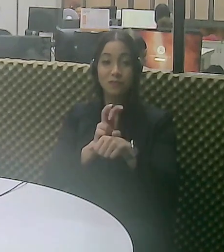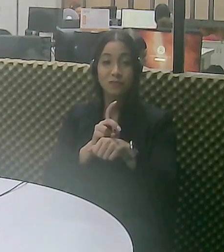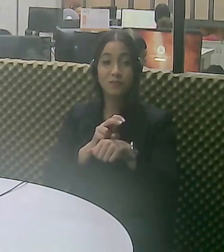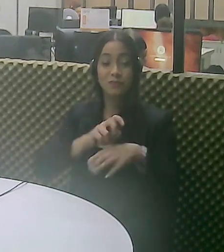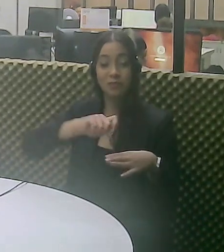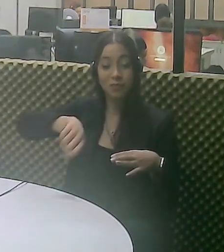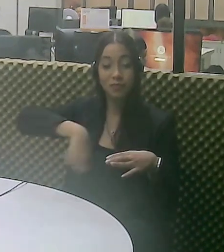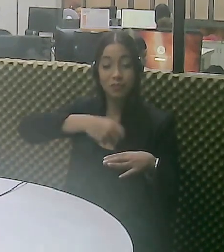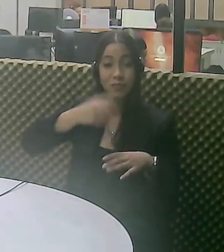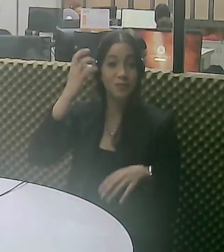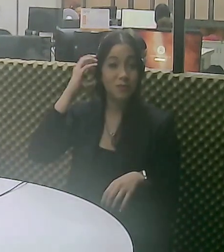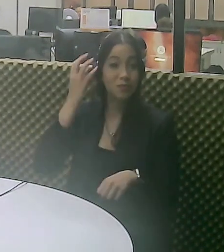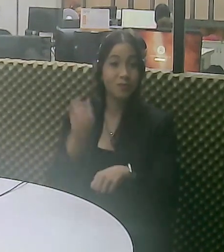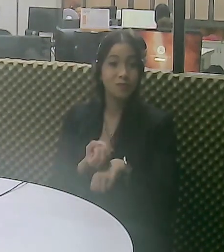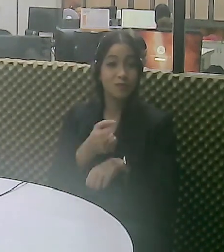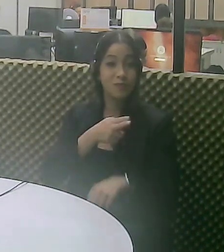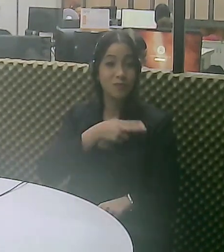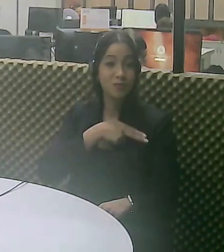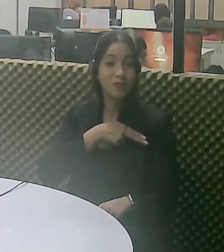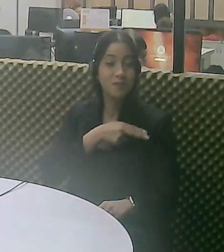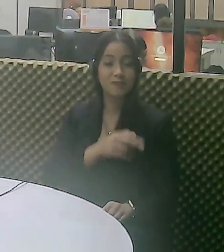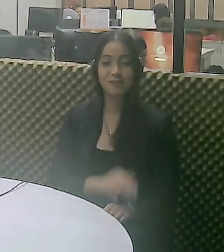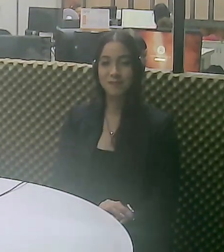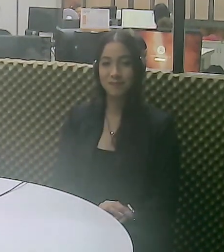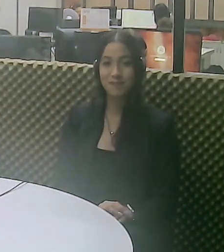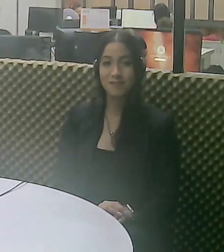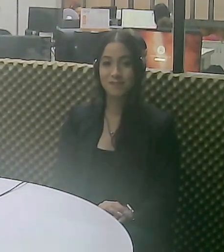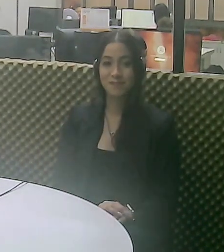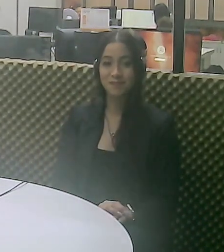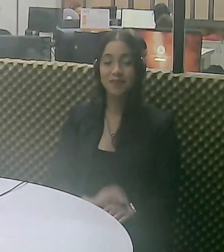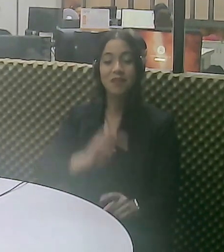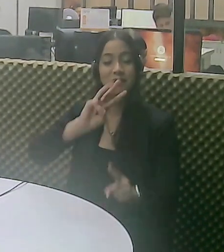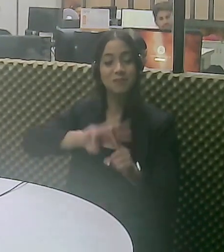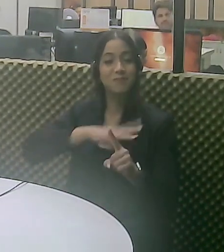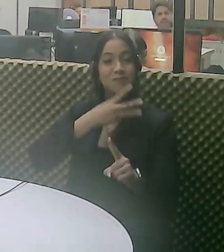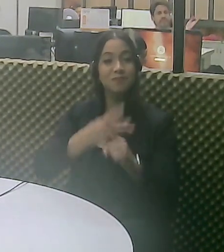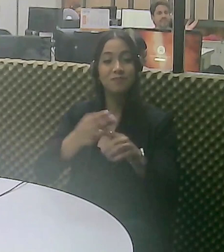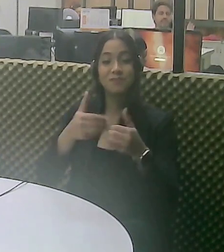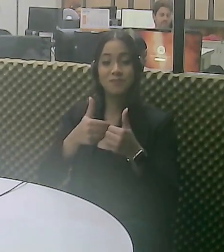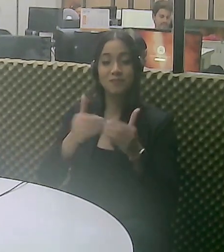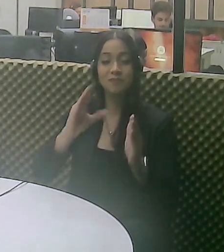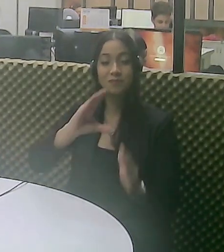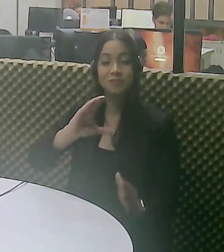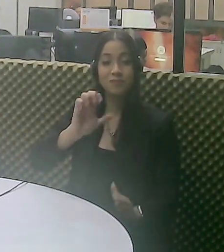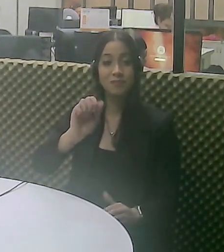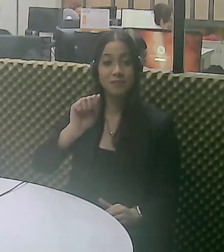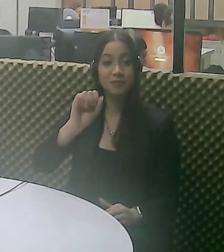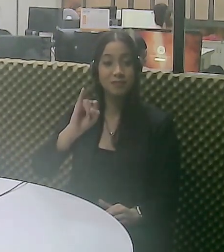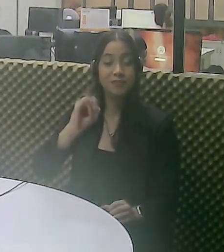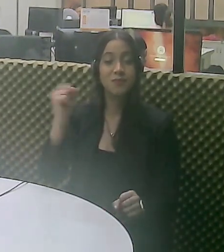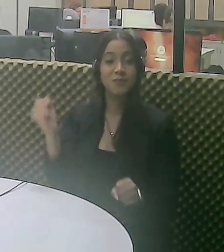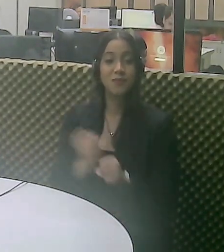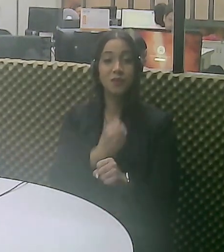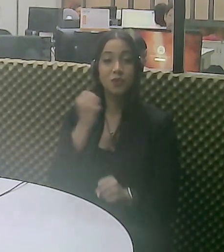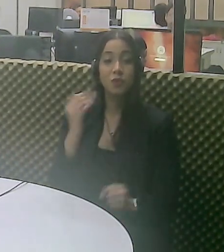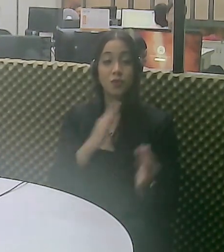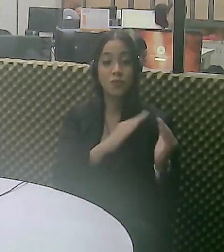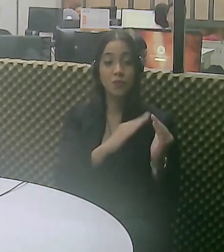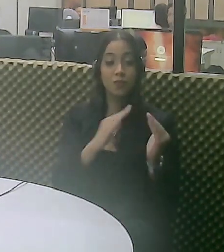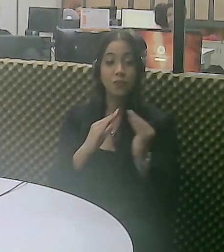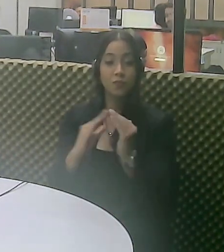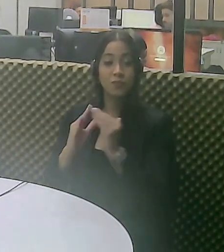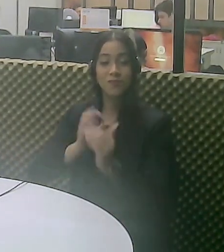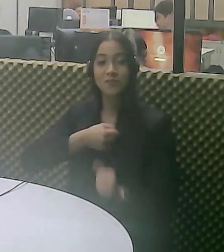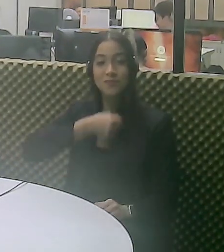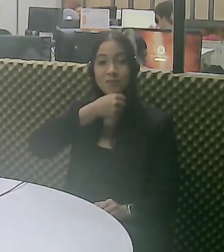robótica, culinária e podcast nos Naikas. Multiplicamos por 3 as vagas no CEAS e construímos um novo condomínio